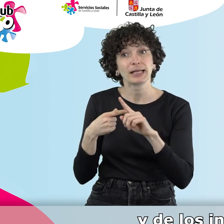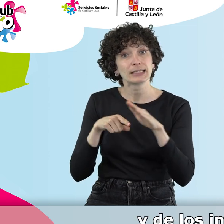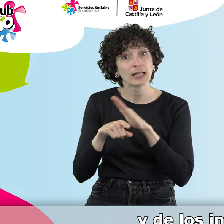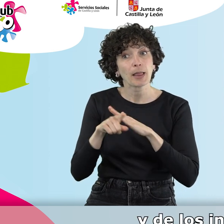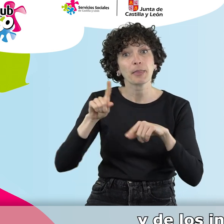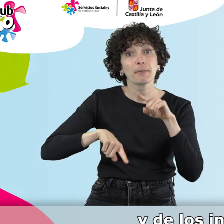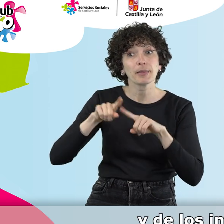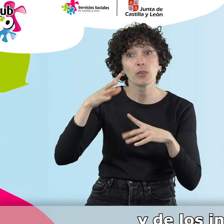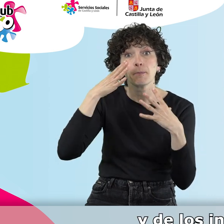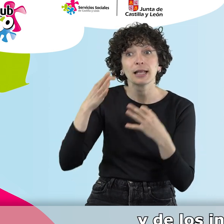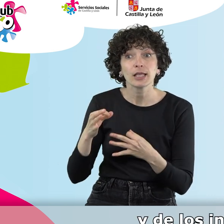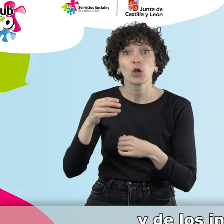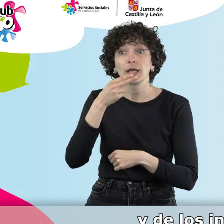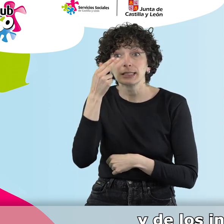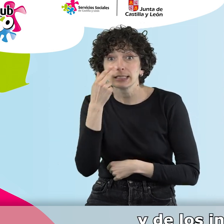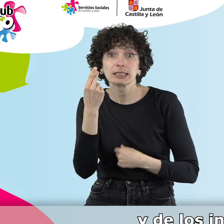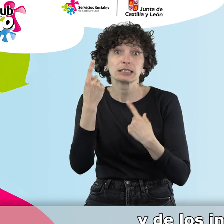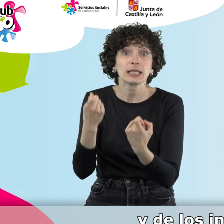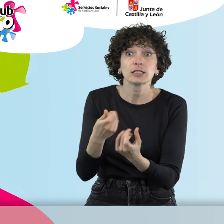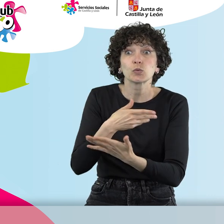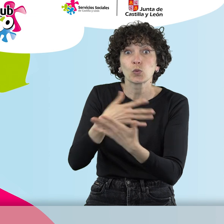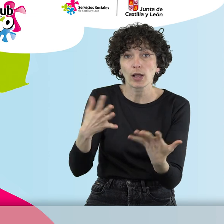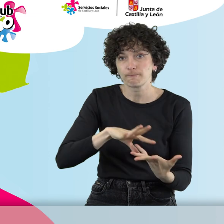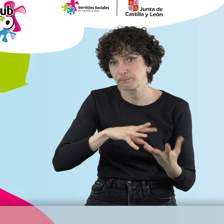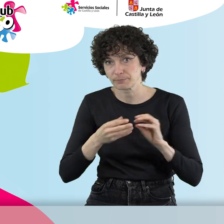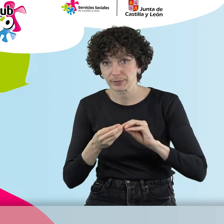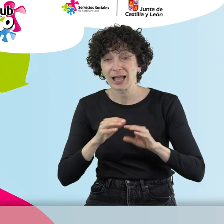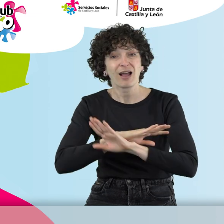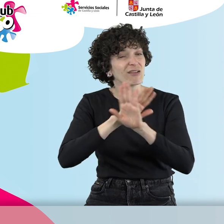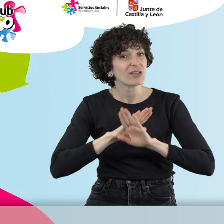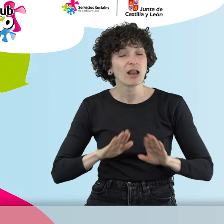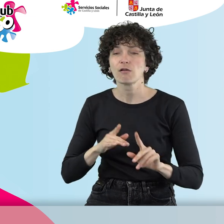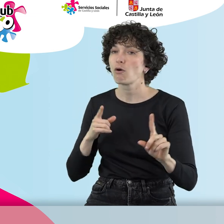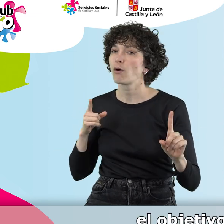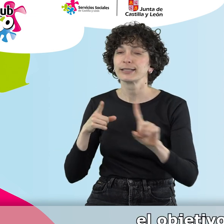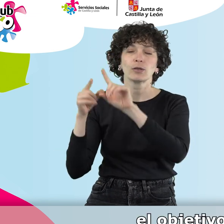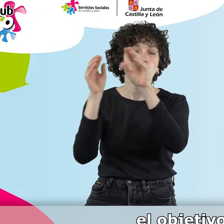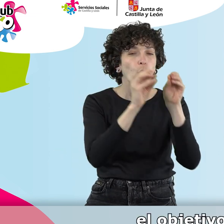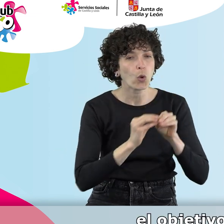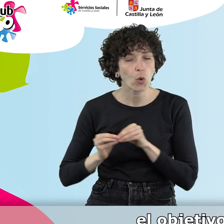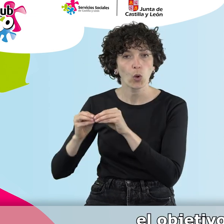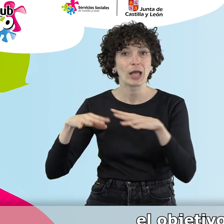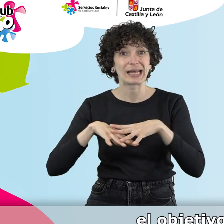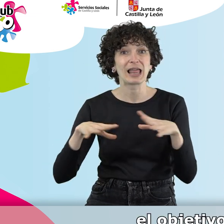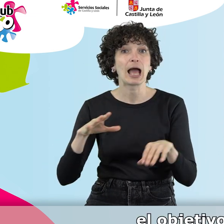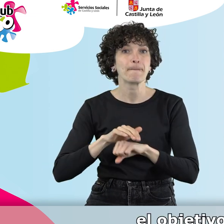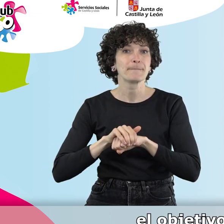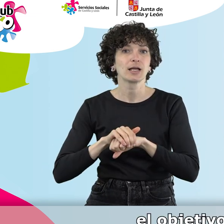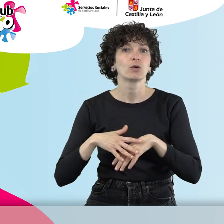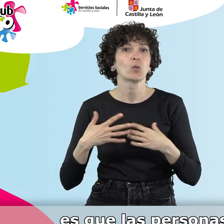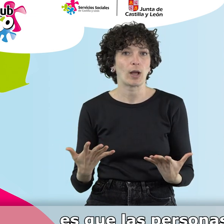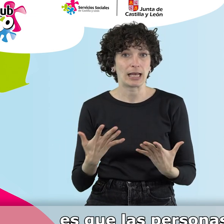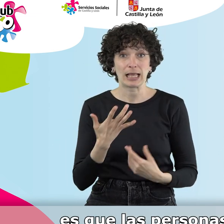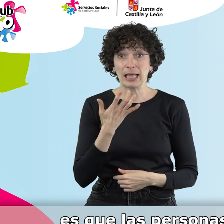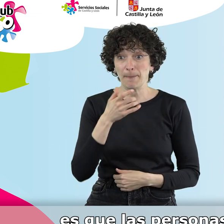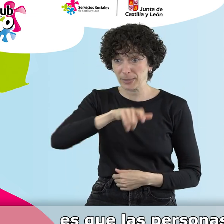los intereses y las necesidades de cada persona. Al final de todo, Concha, el objetivo común de toda la red amiga es